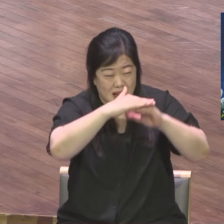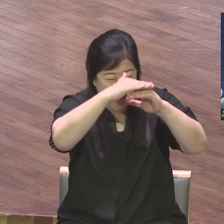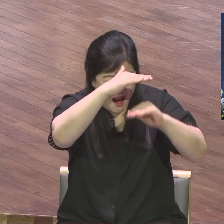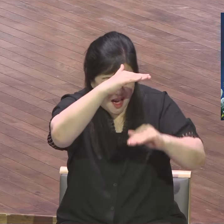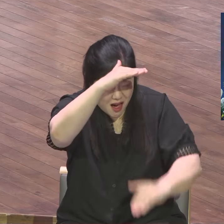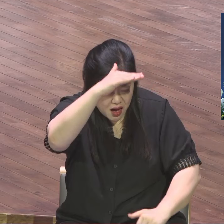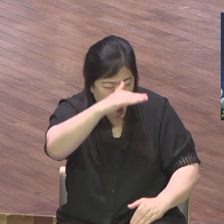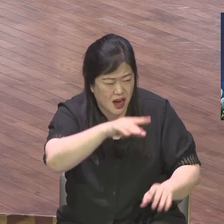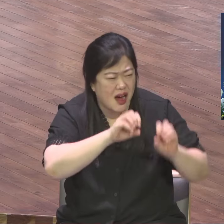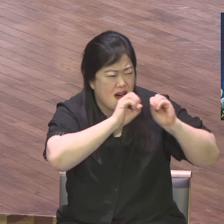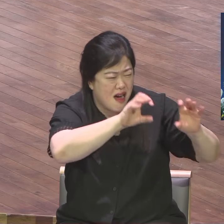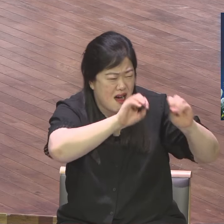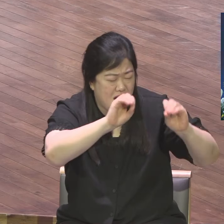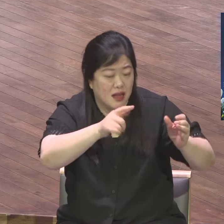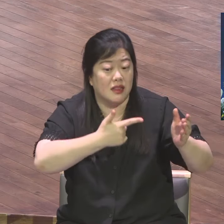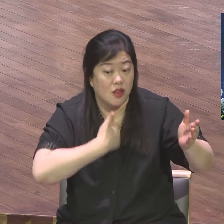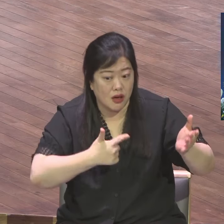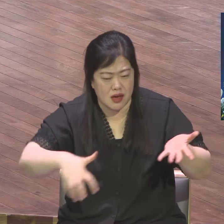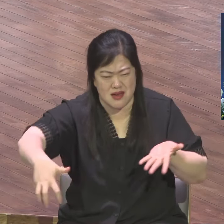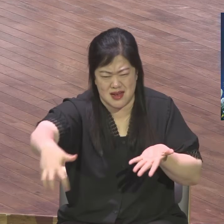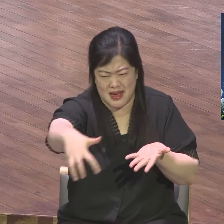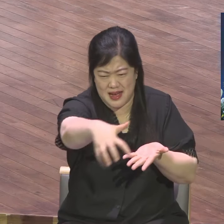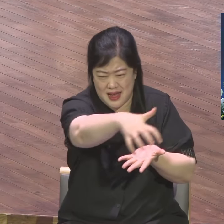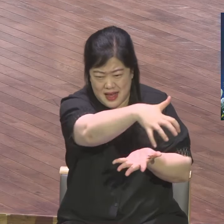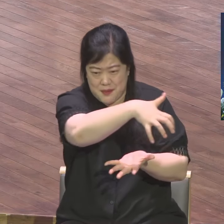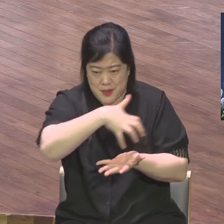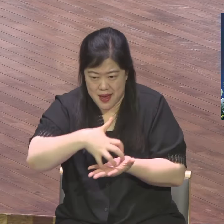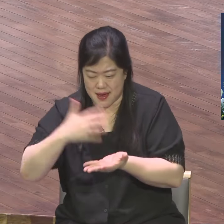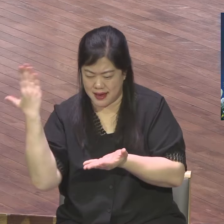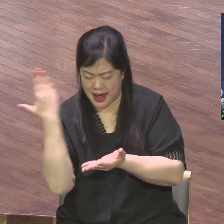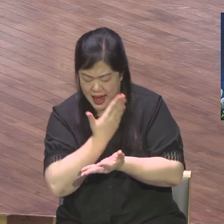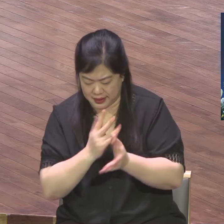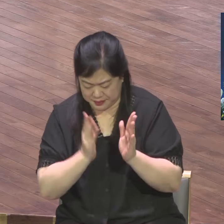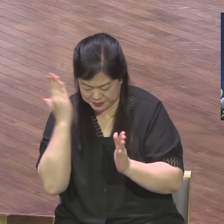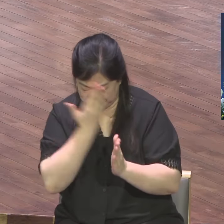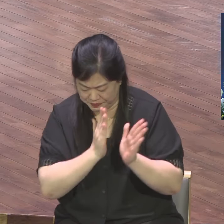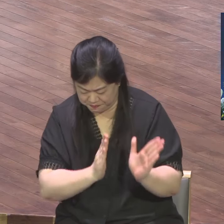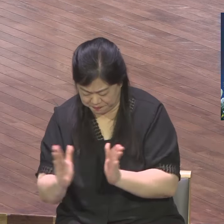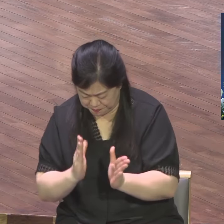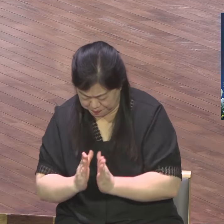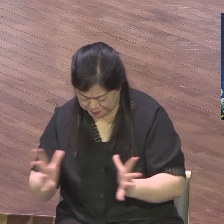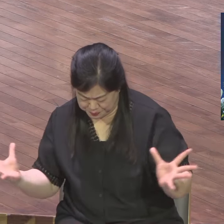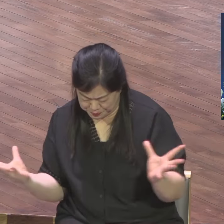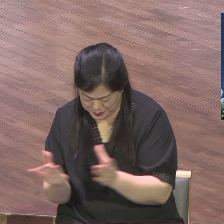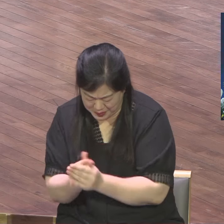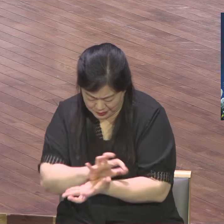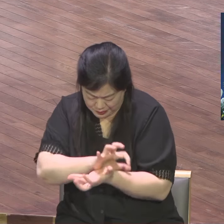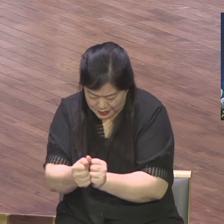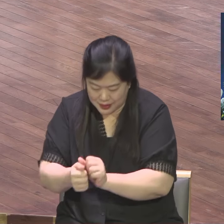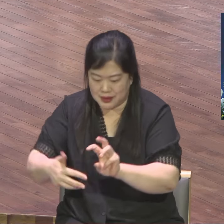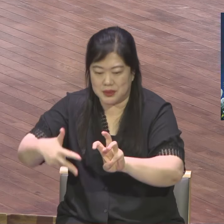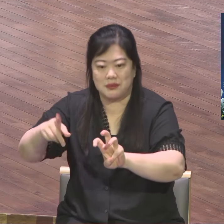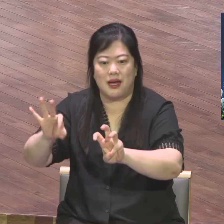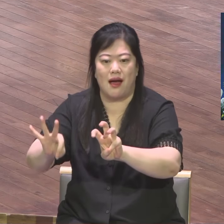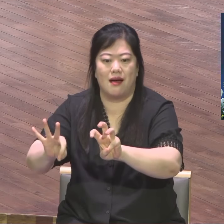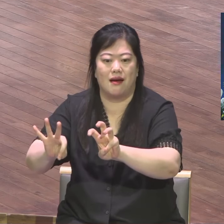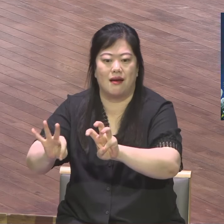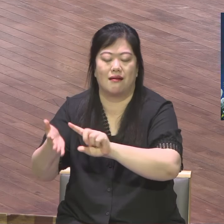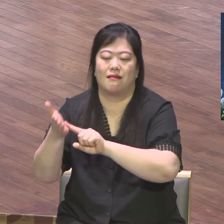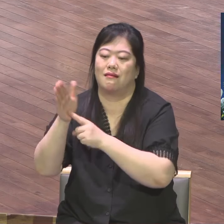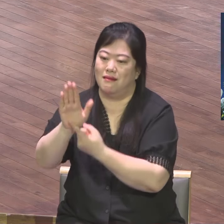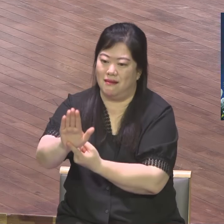추정을 합니다. 또 르무엘은 그 이름이 하나님의 엘이 하나님이거든요. 하나님에 속한 자라는